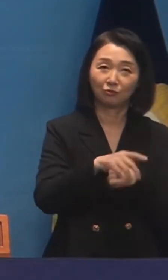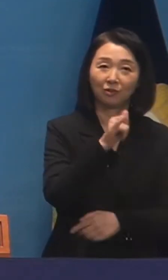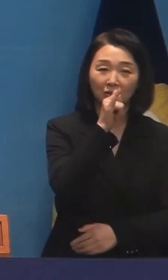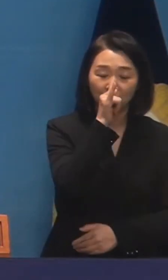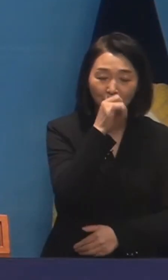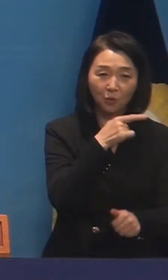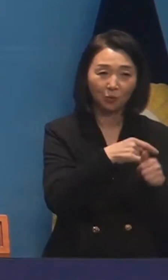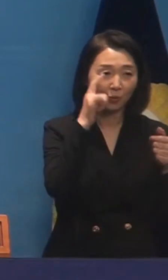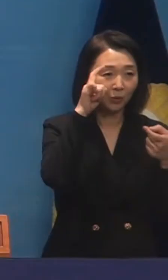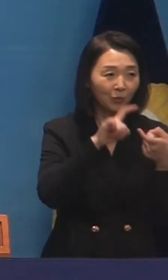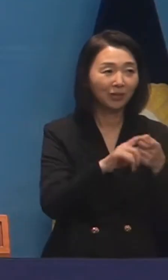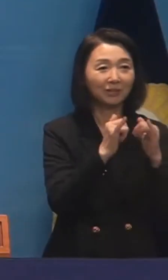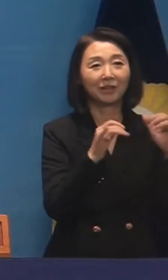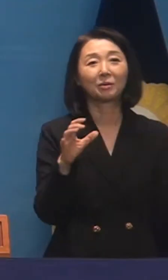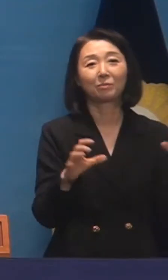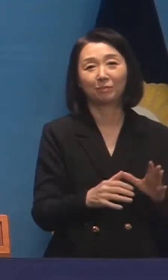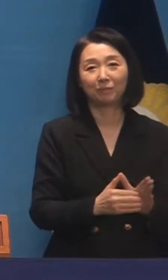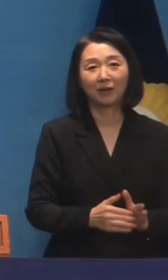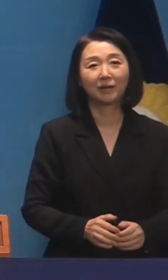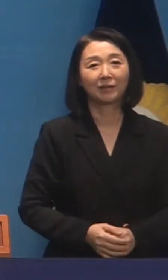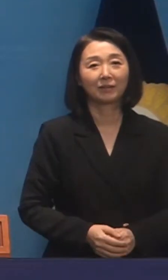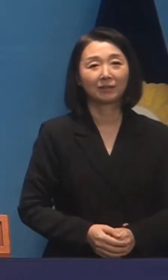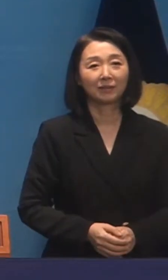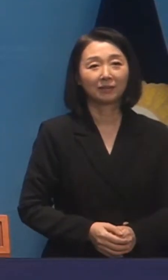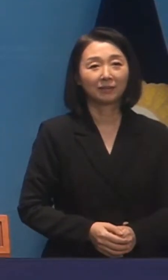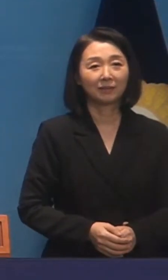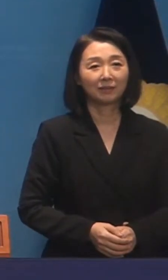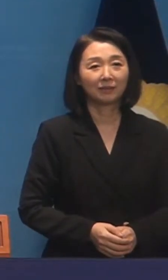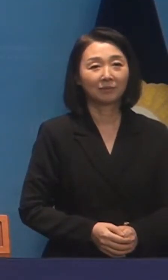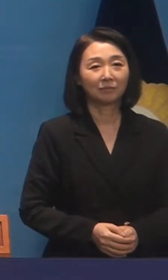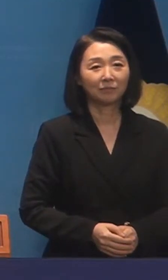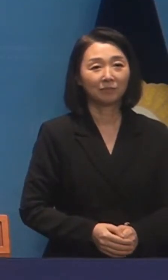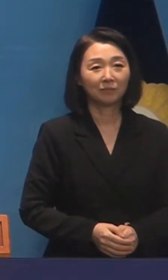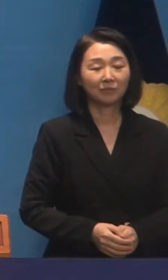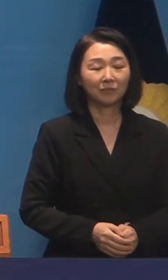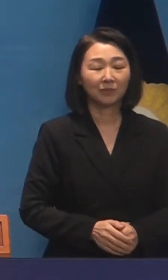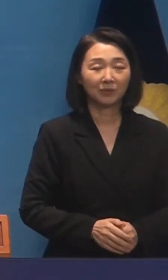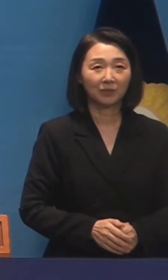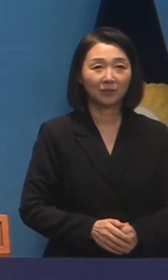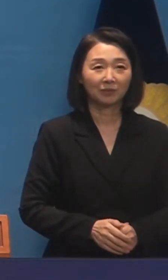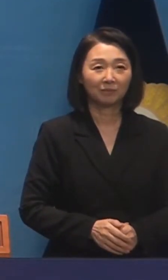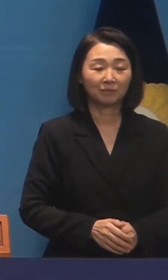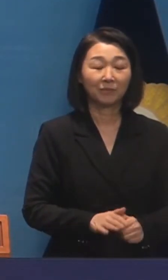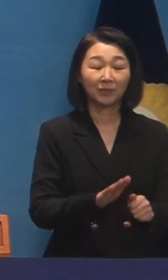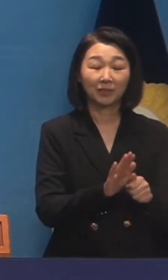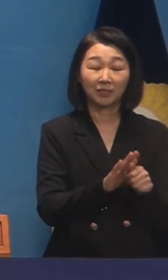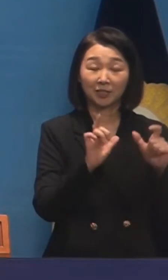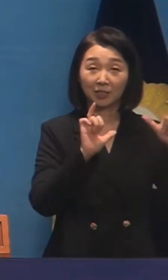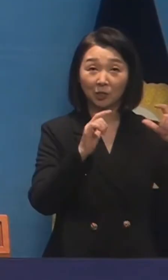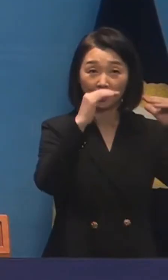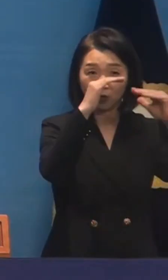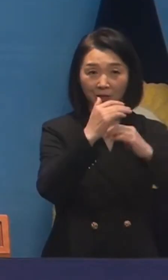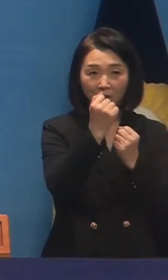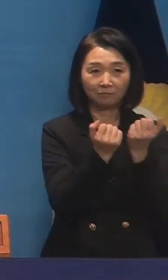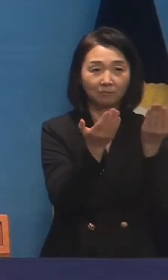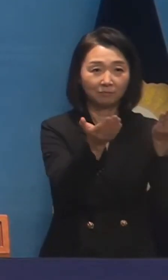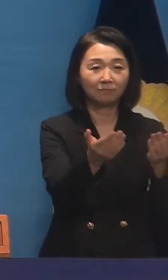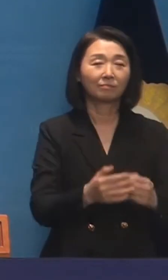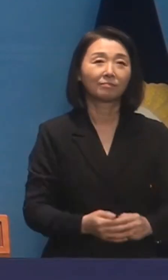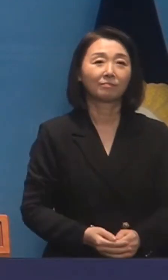교육에 관심 있는 분들끼리 모였습니다. 네, 지지 선언문 낭독하겠습니다.